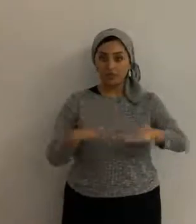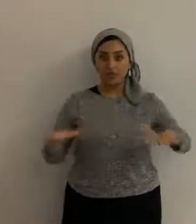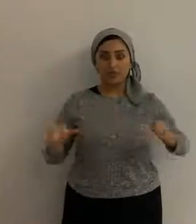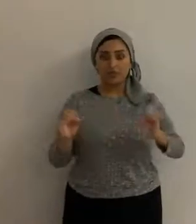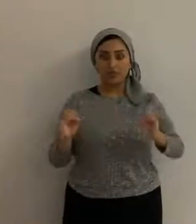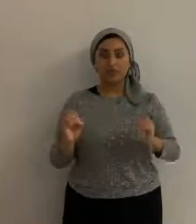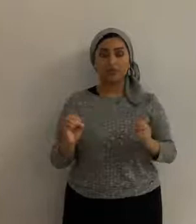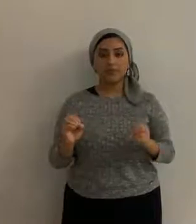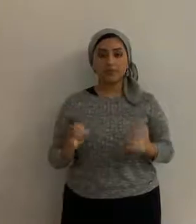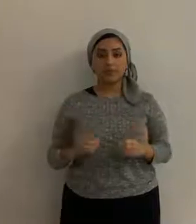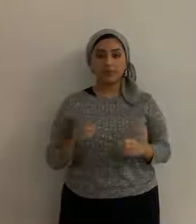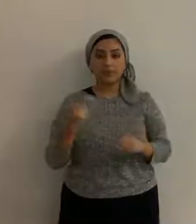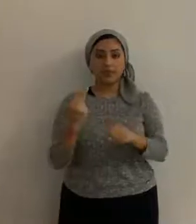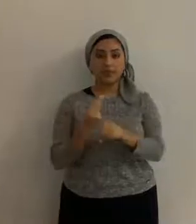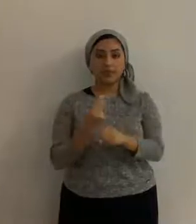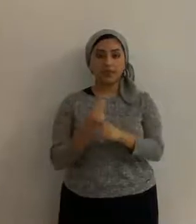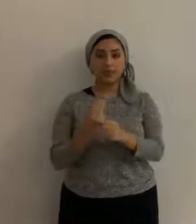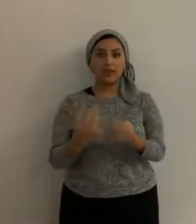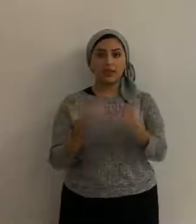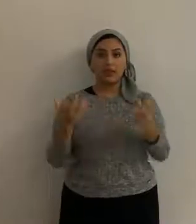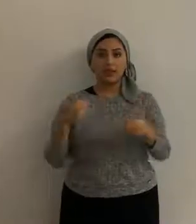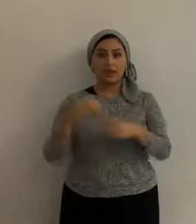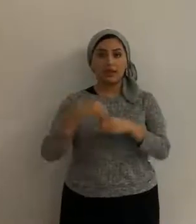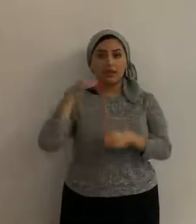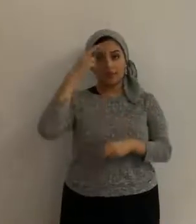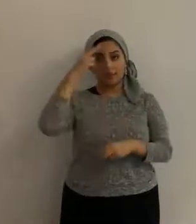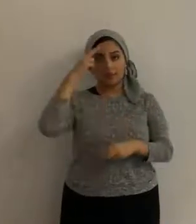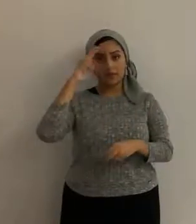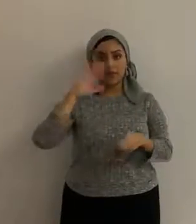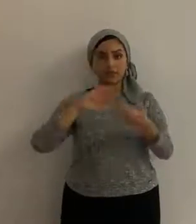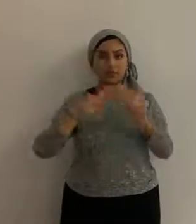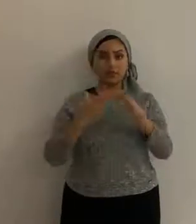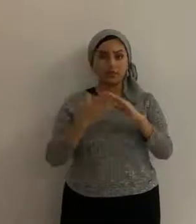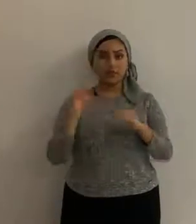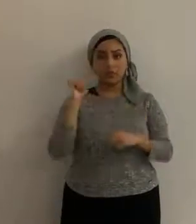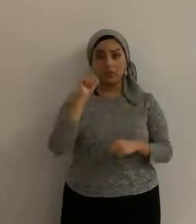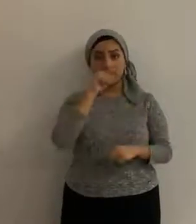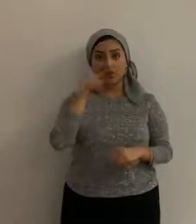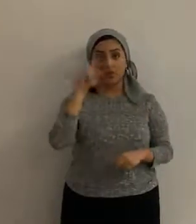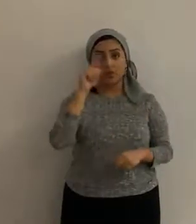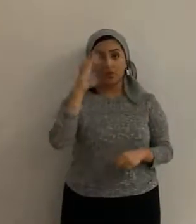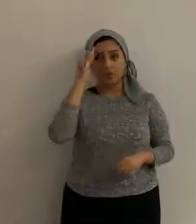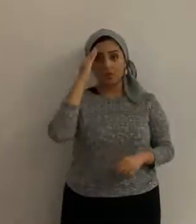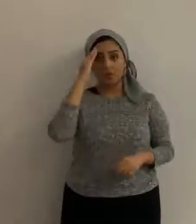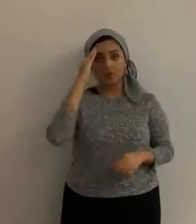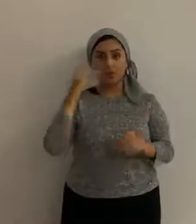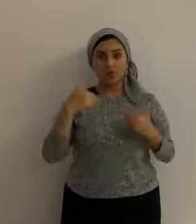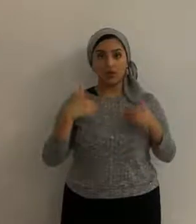se utiliza, por ejemplo, mucho en la Ciudad de México, donde, como ustedes saben, tiene un manto lacustre.